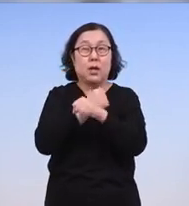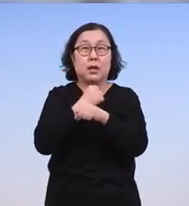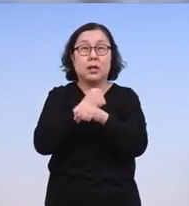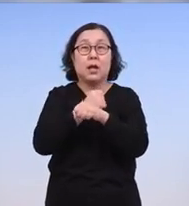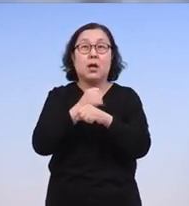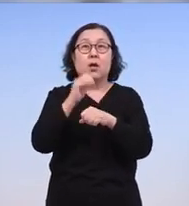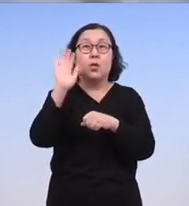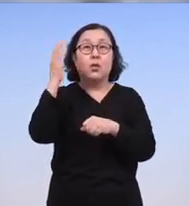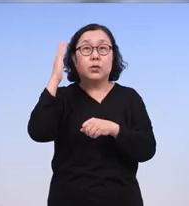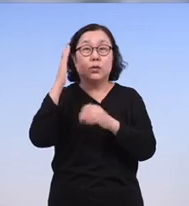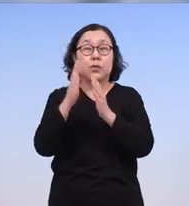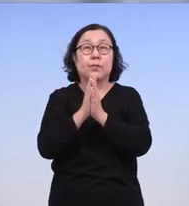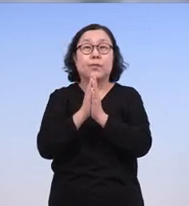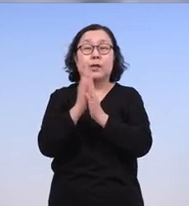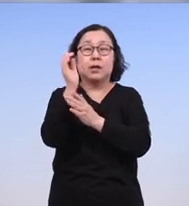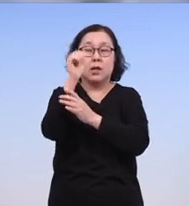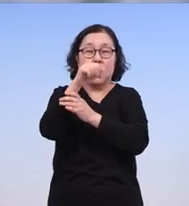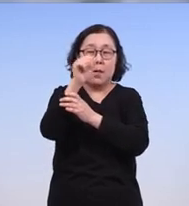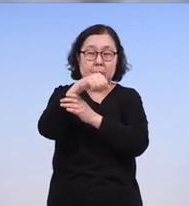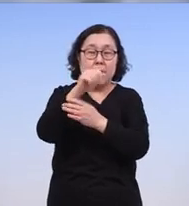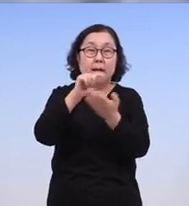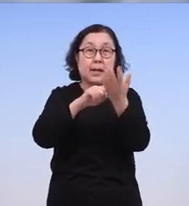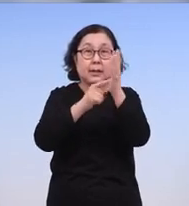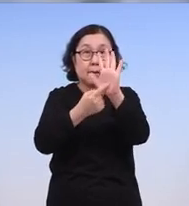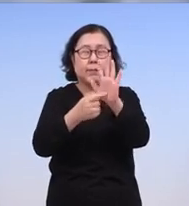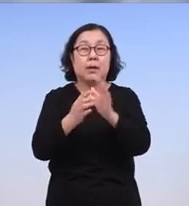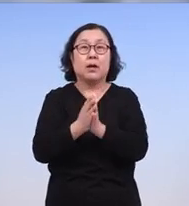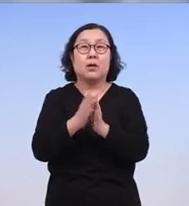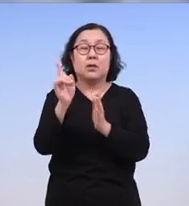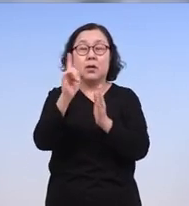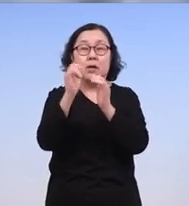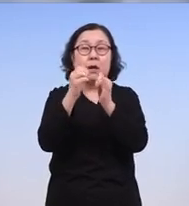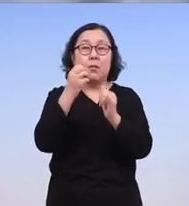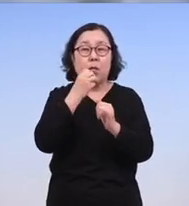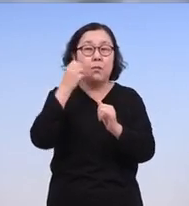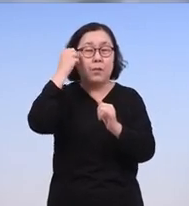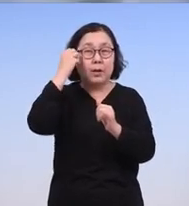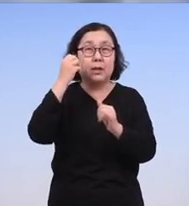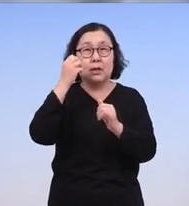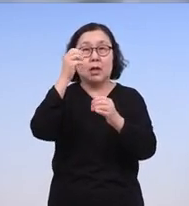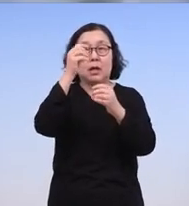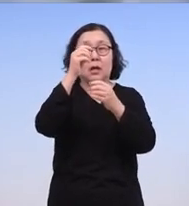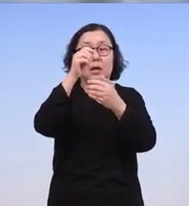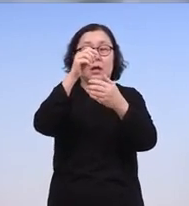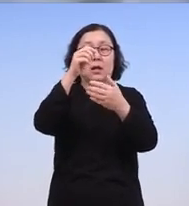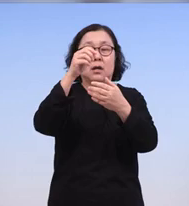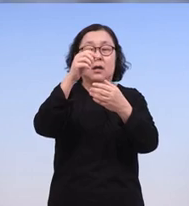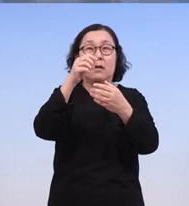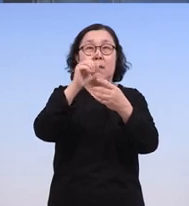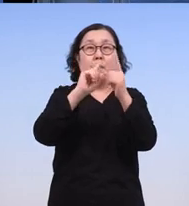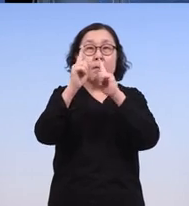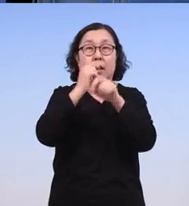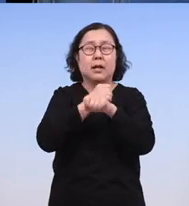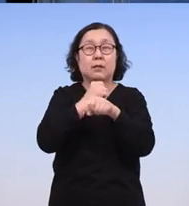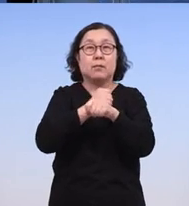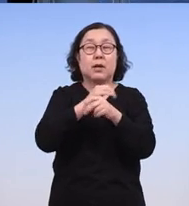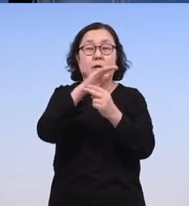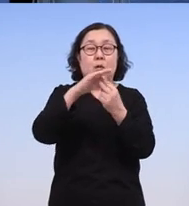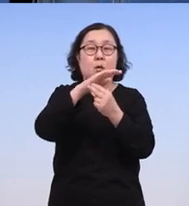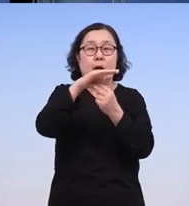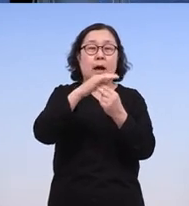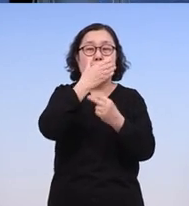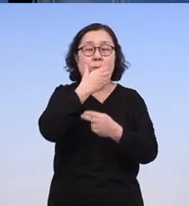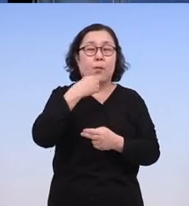벌이자 그랬더니 요새 이제 그 열매가 나타나기 시작하는데요, 어떤 분이 홈페이지에 이런 글을 올렸더라고요.